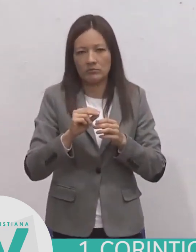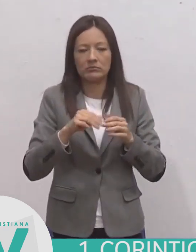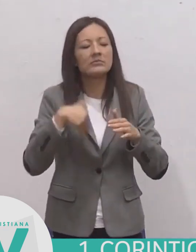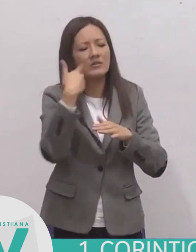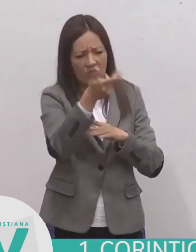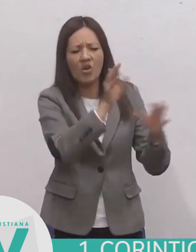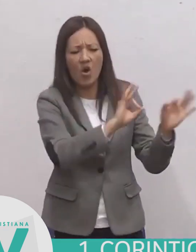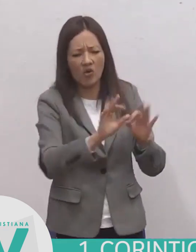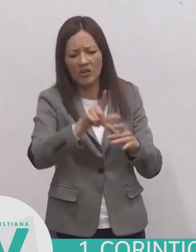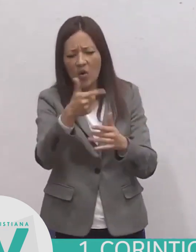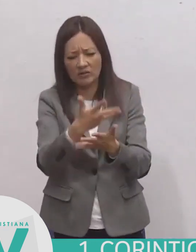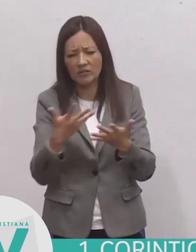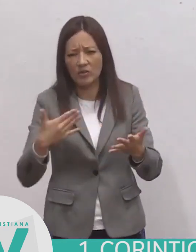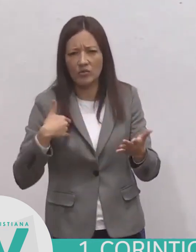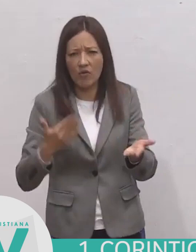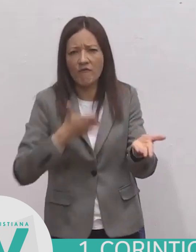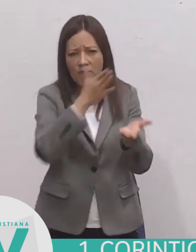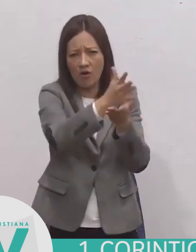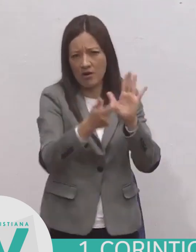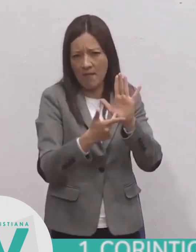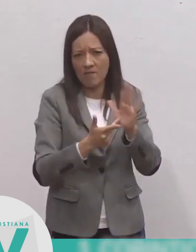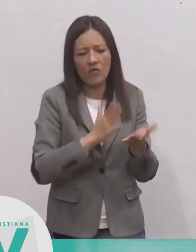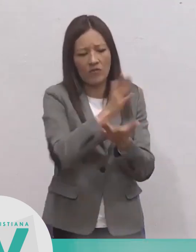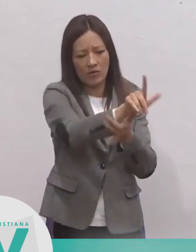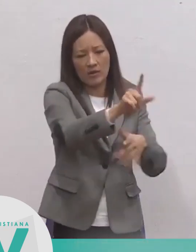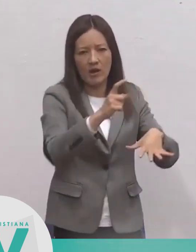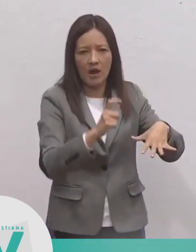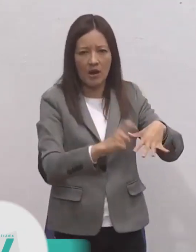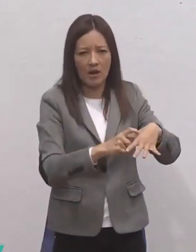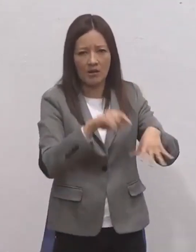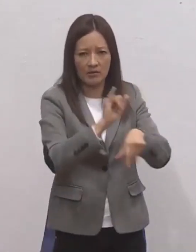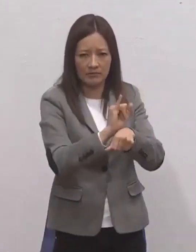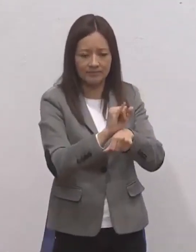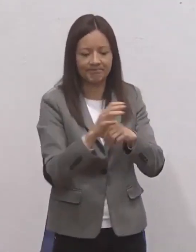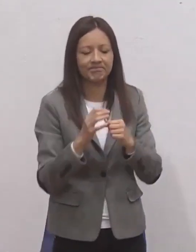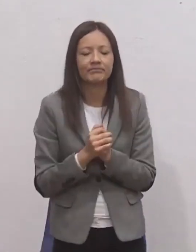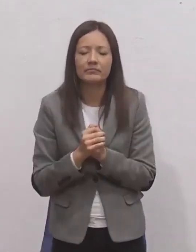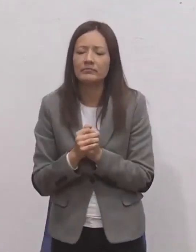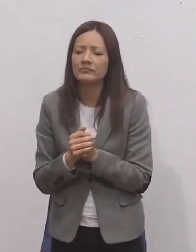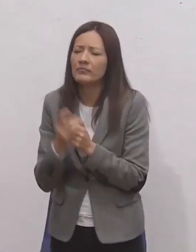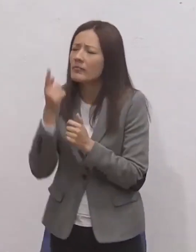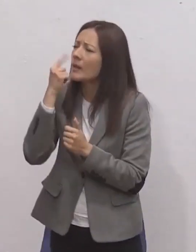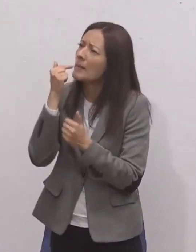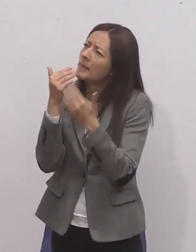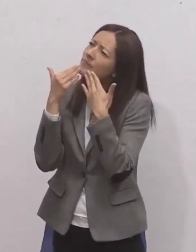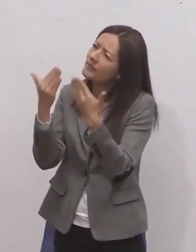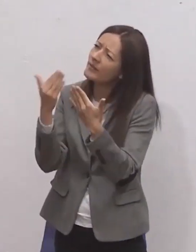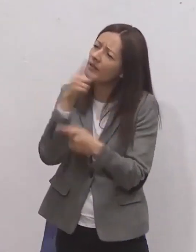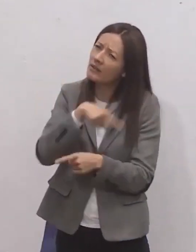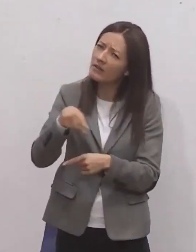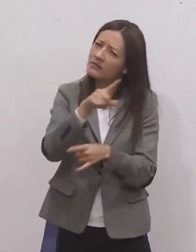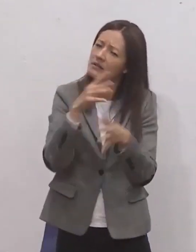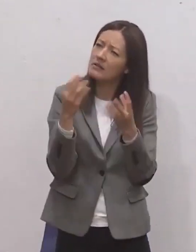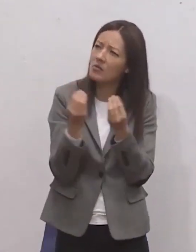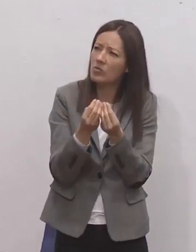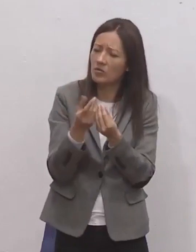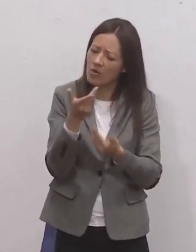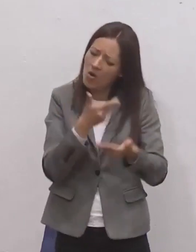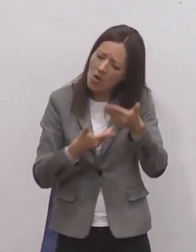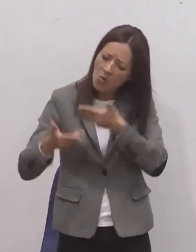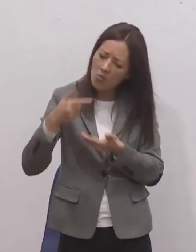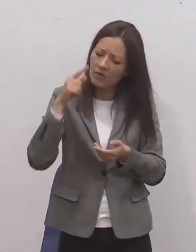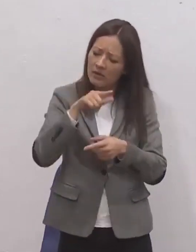fuere. Vamos a orar. Padre Celestial, estamos agradecidos contigo de tener esta reunión, esta comunión, esta asamblea,